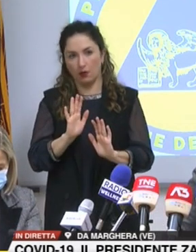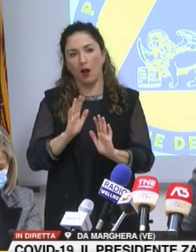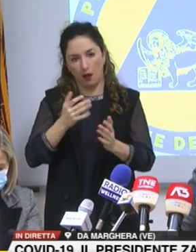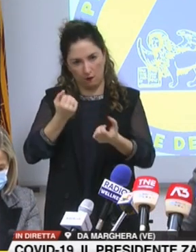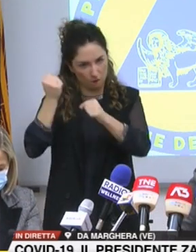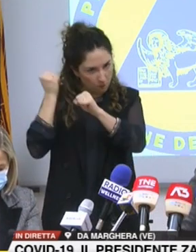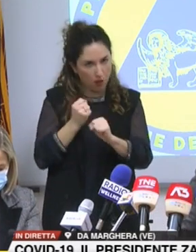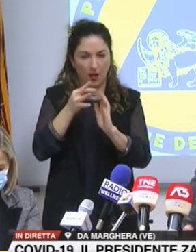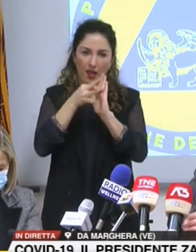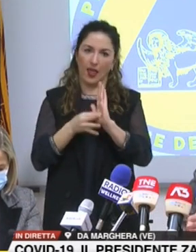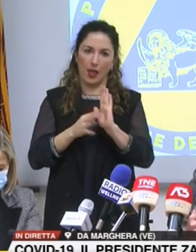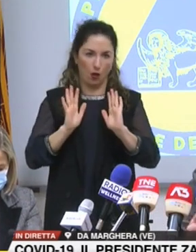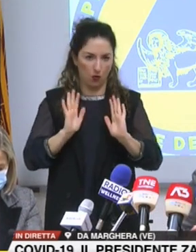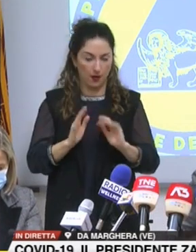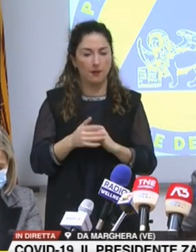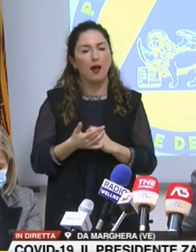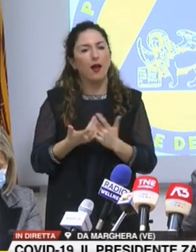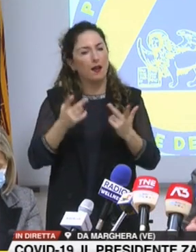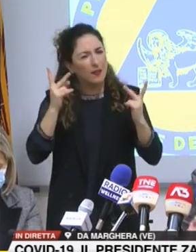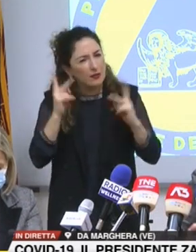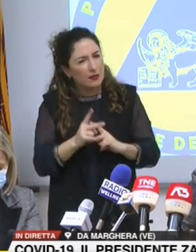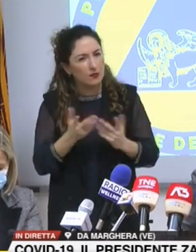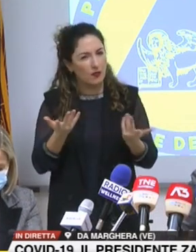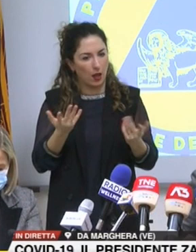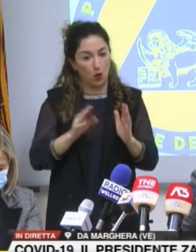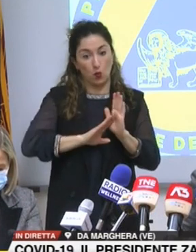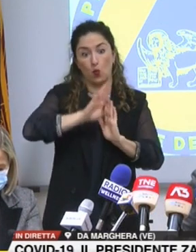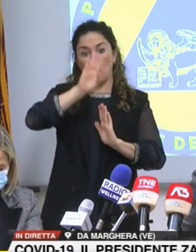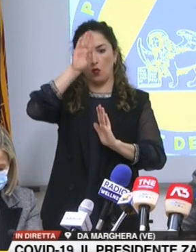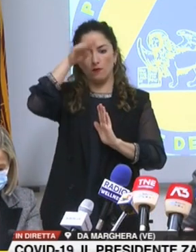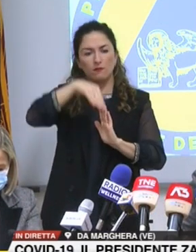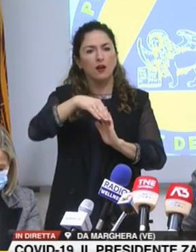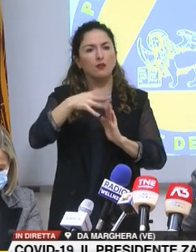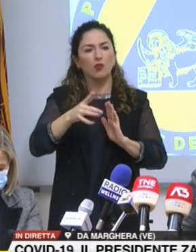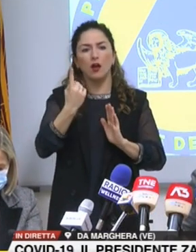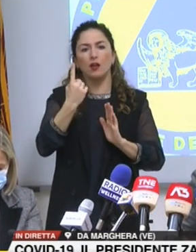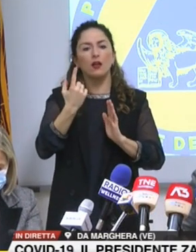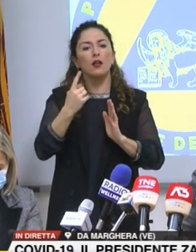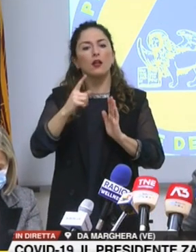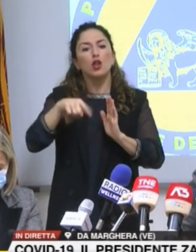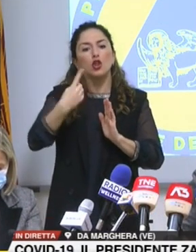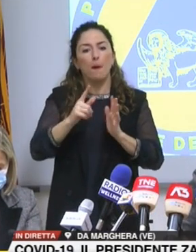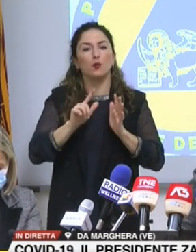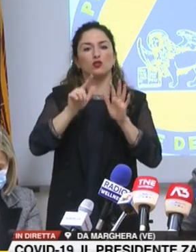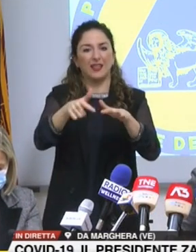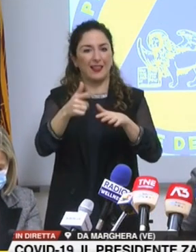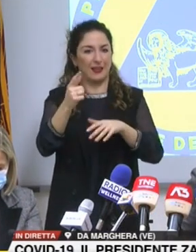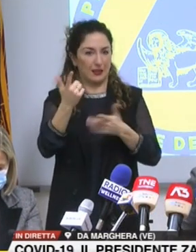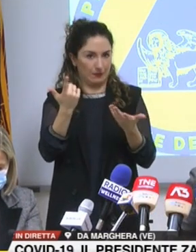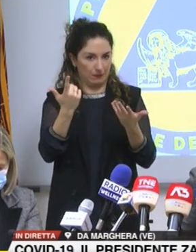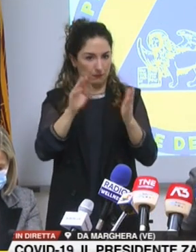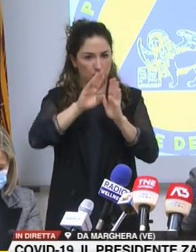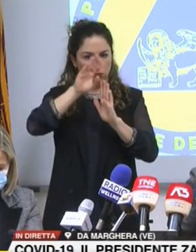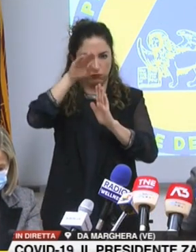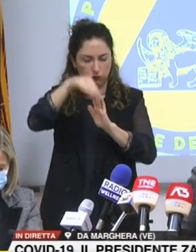sono delle regole. Però è innegabile che la nostra curva ha iniziato a calare dopo 7 giorni. E voi sapete, e